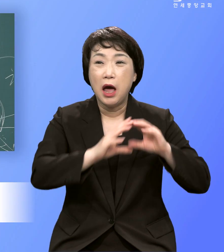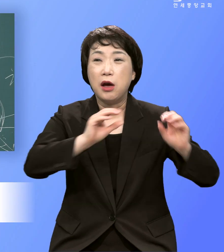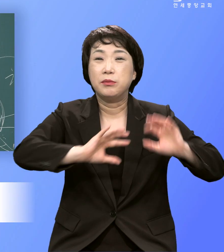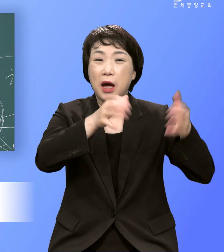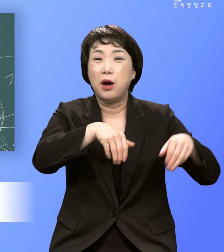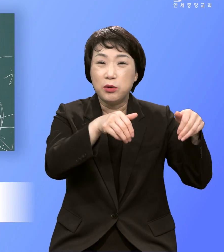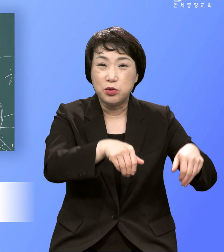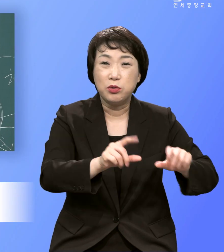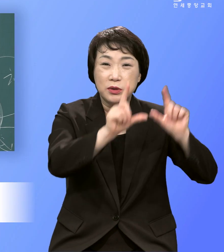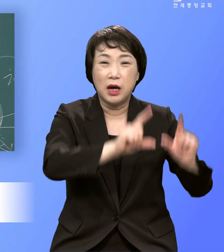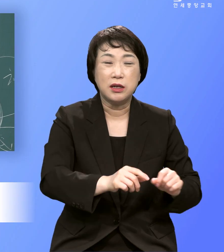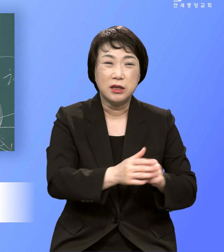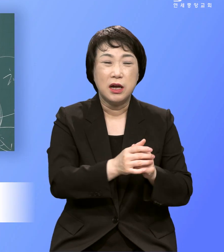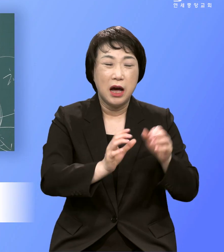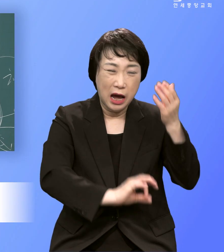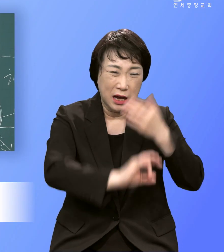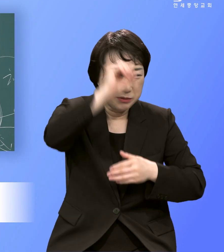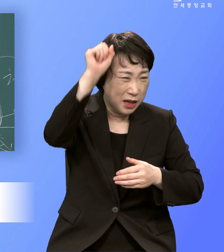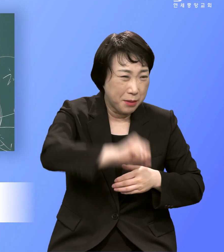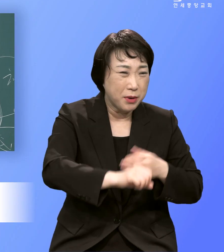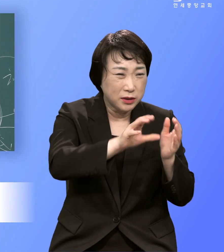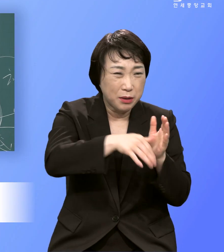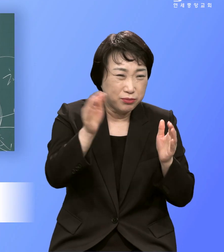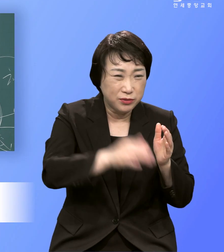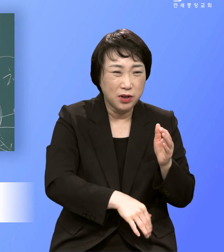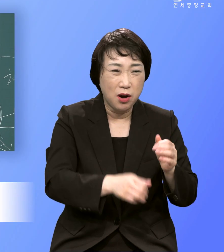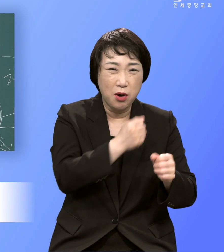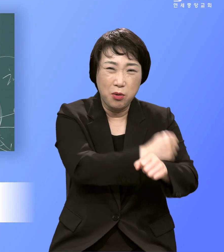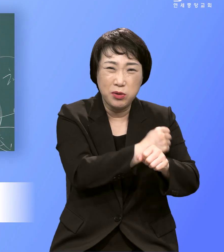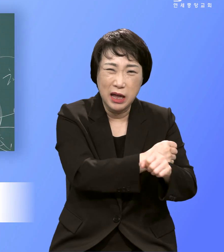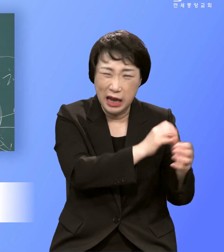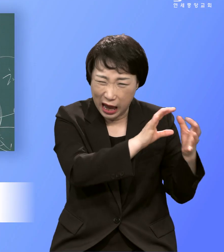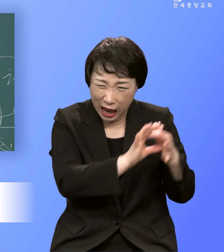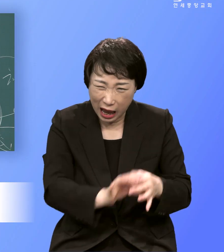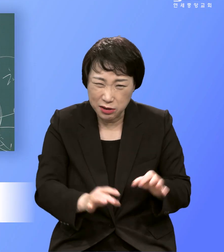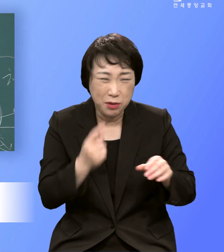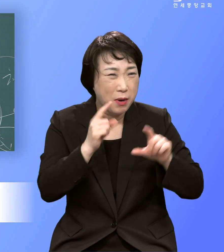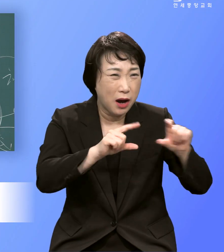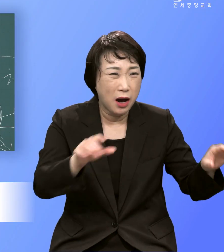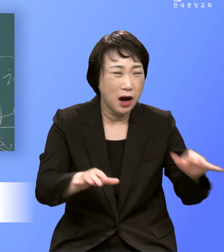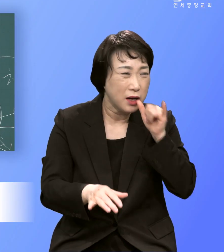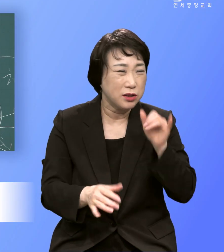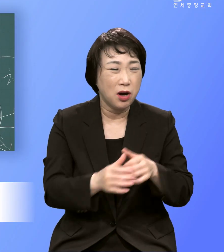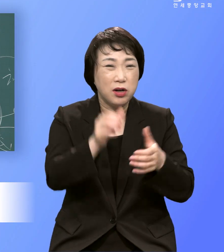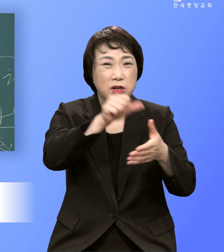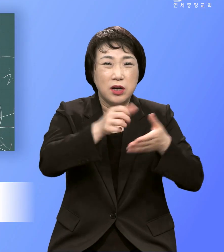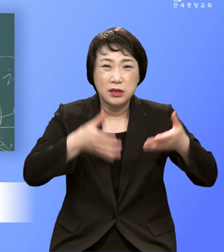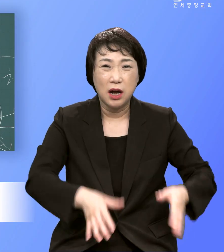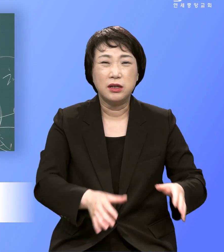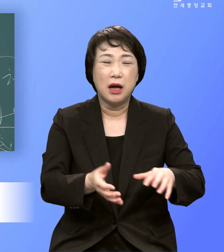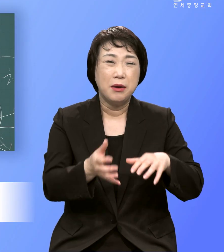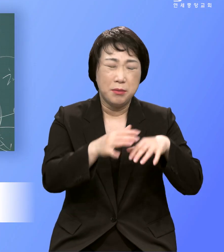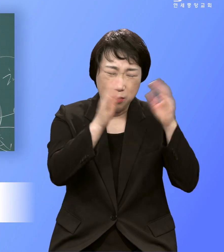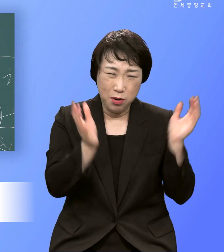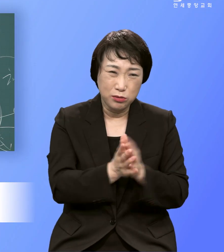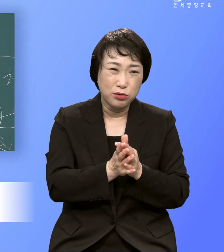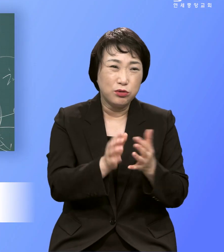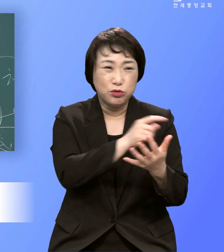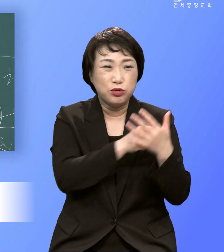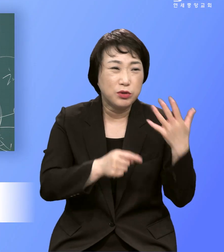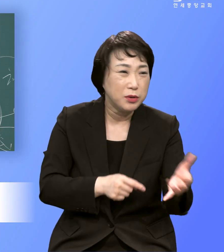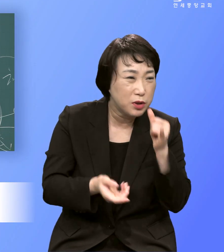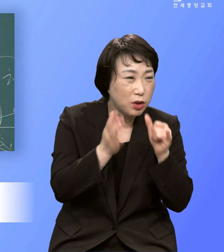맞고 고생하고 아침부터 벽돌 찍느라고 고운도 고생 다 하고 장자가 나면 죽임을 당하고 왜